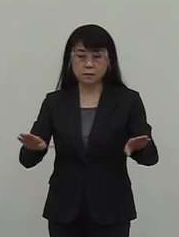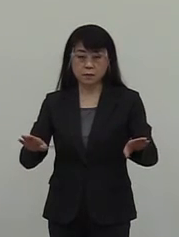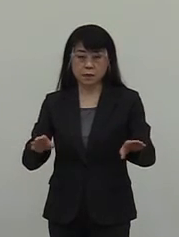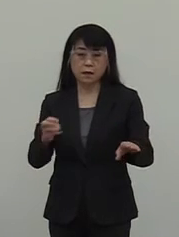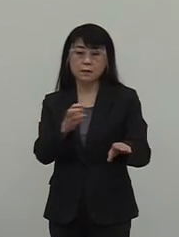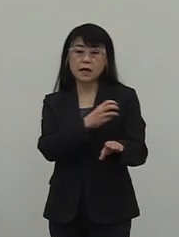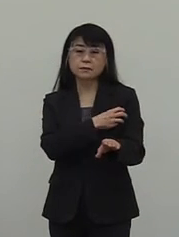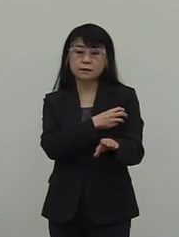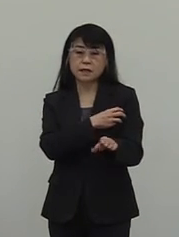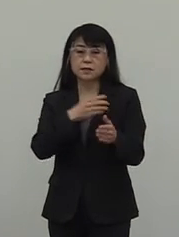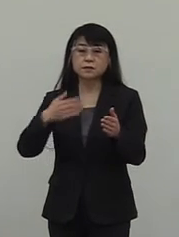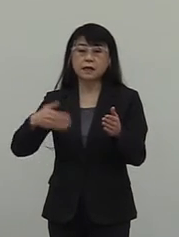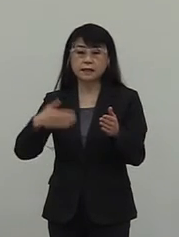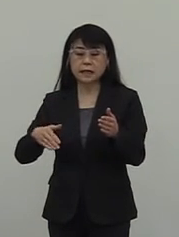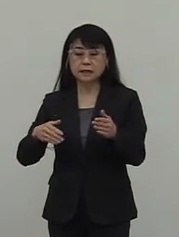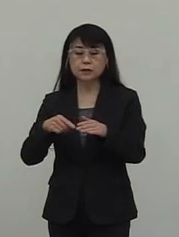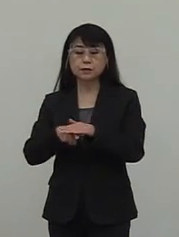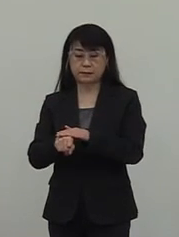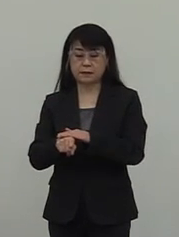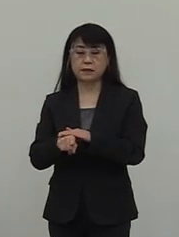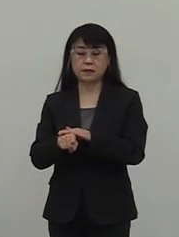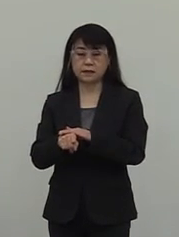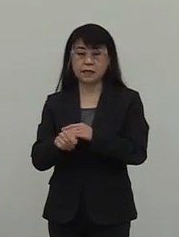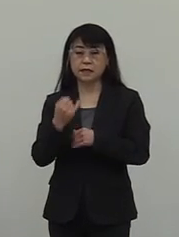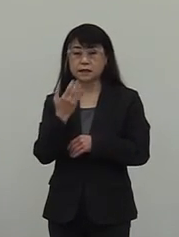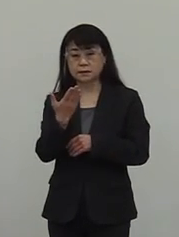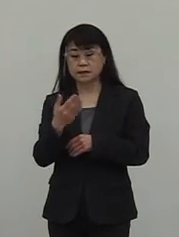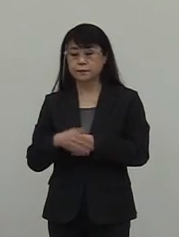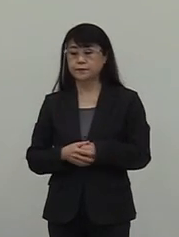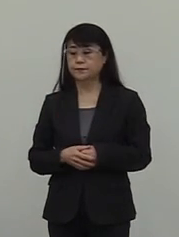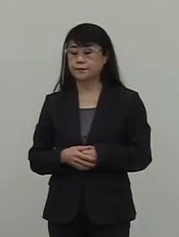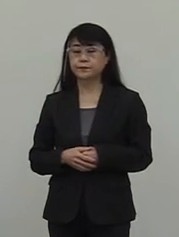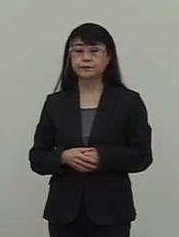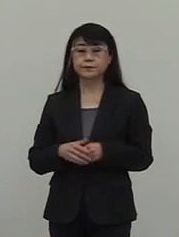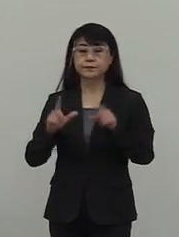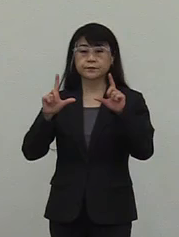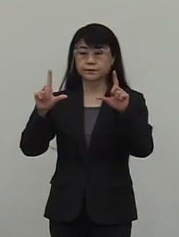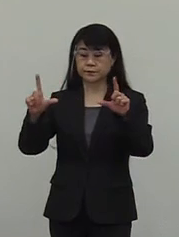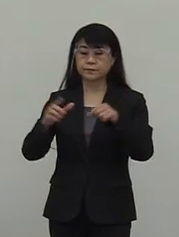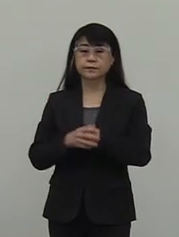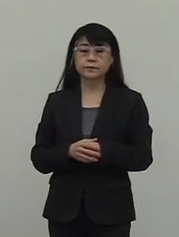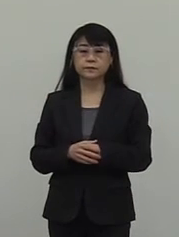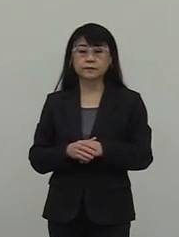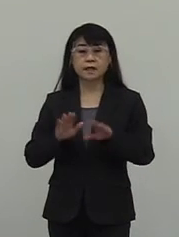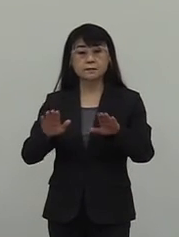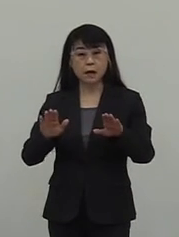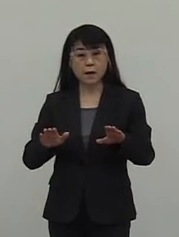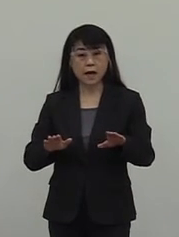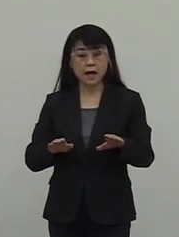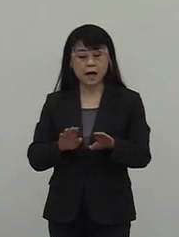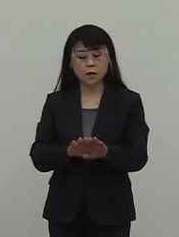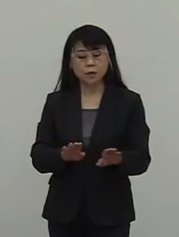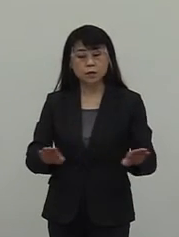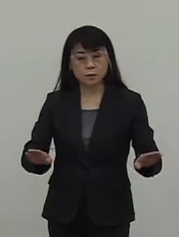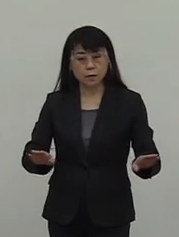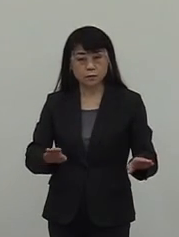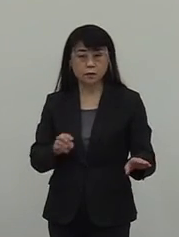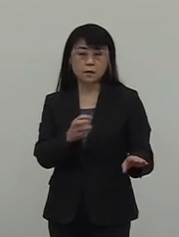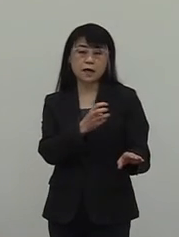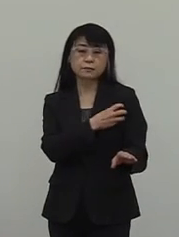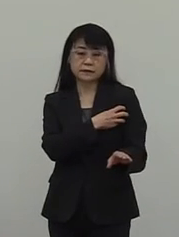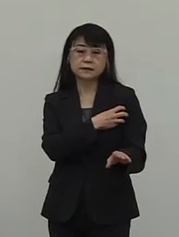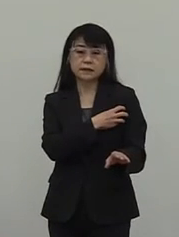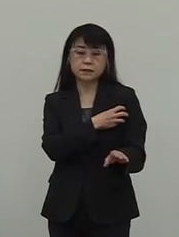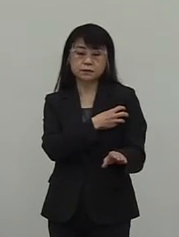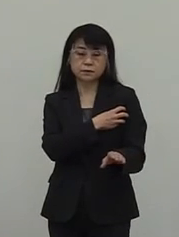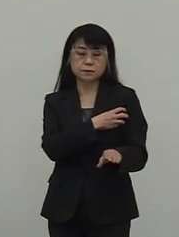ン接種を受けていないからという受け止めでよろしいですか。 はい、現時点ではやはり小さなお子さんのワクチン接種というのはでき